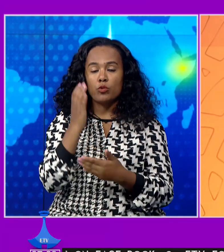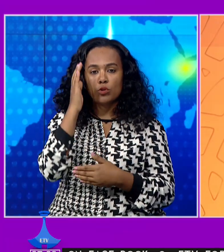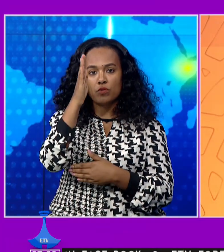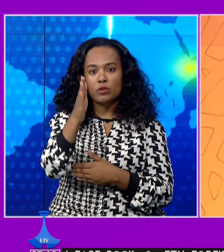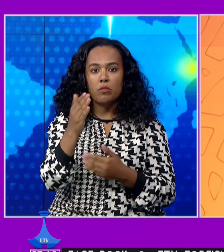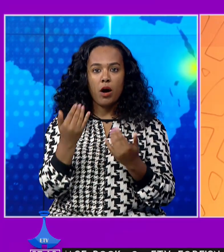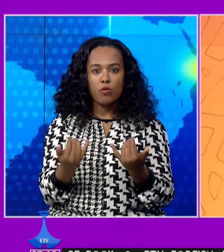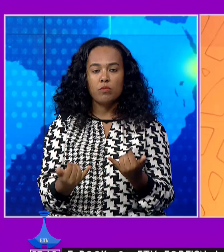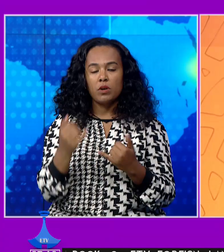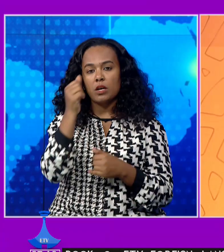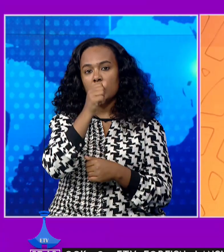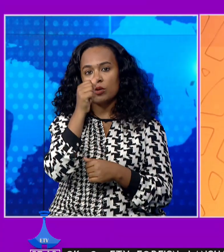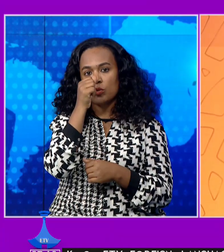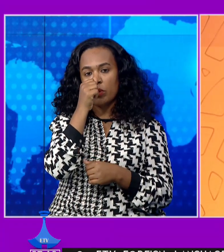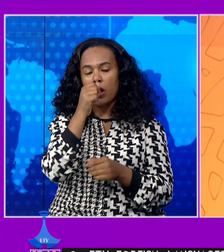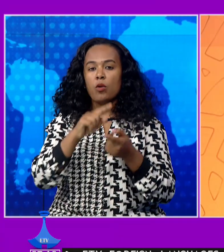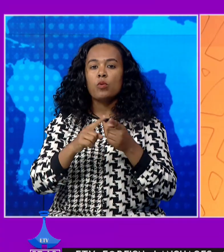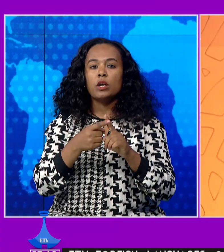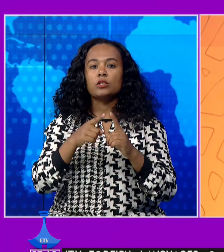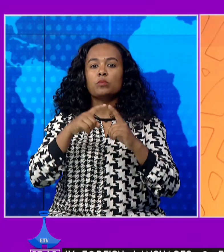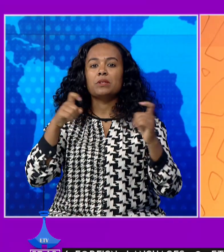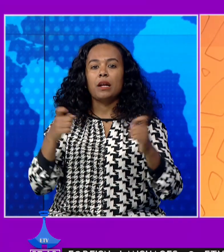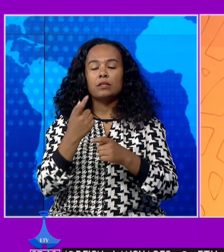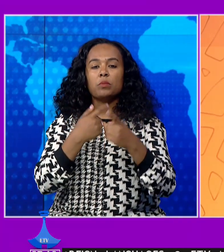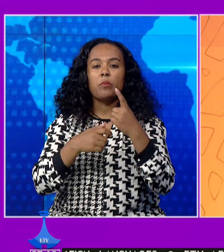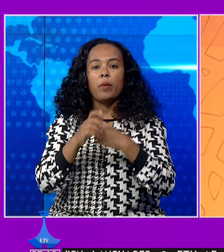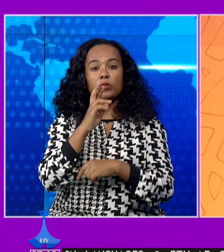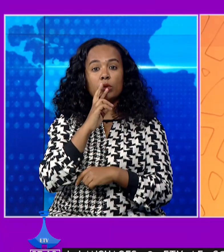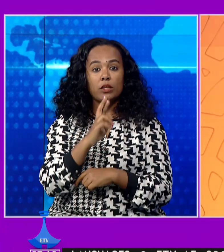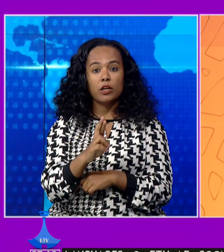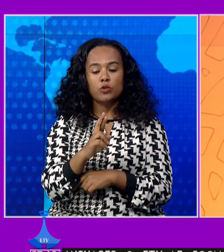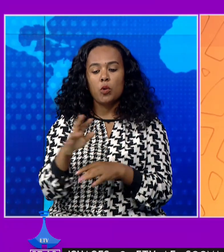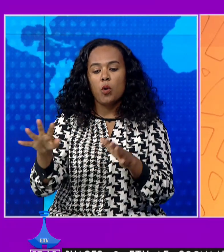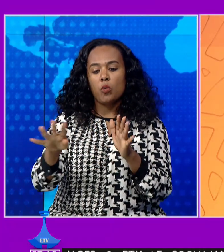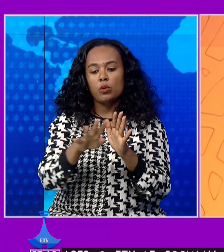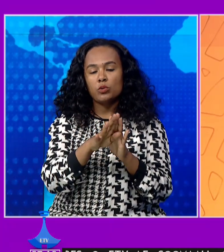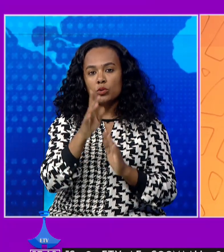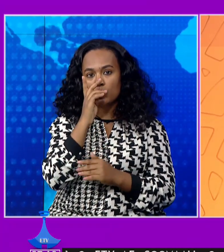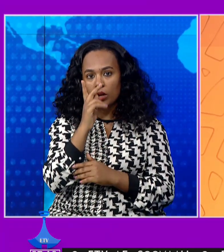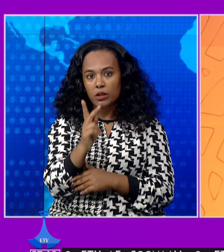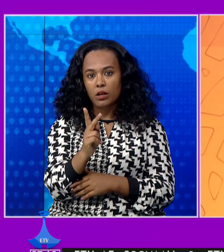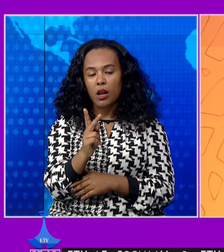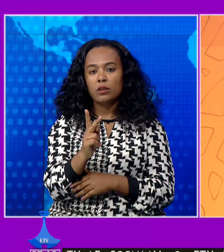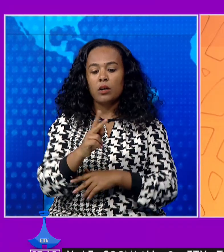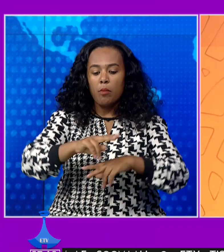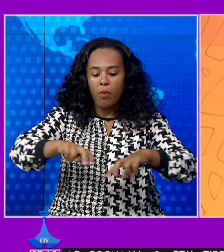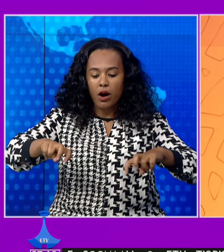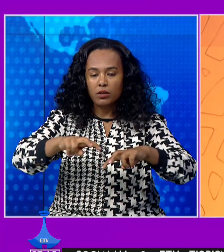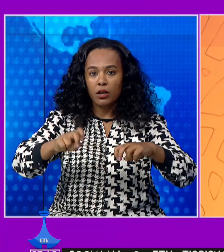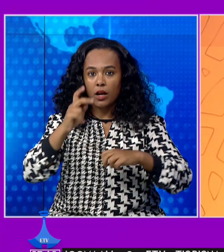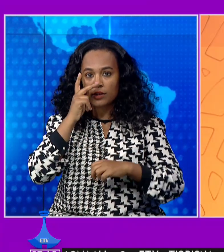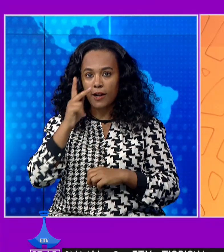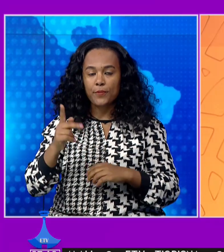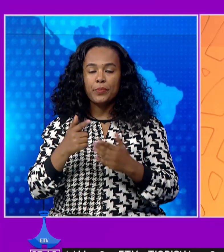አሁንም ለኢትዮጵያ ወዳጅም ጠላት የሚያመጡላት ናቸው። እንግዲህ ወንዞቿን አይተናል፣ ማዕድኖቿን አይተናል፣